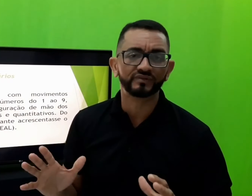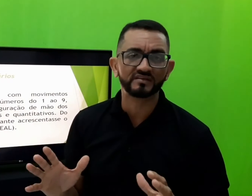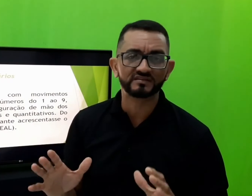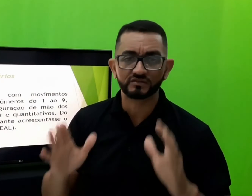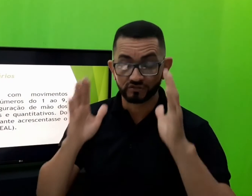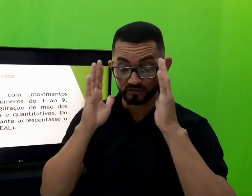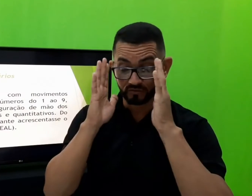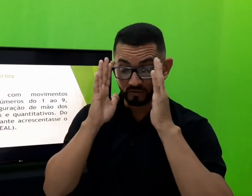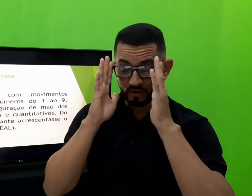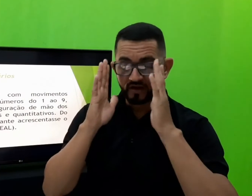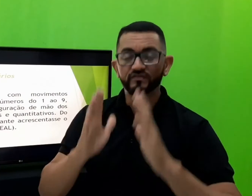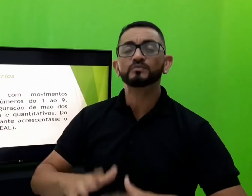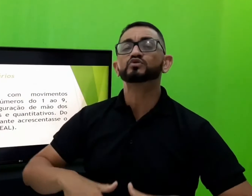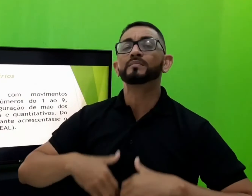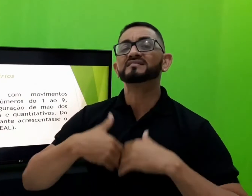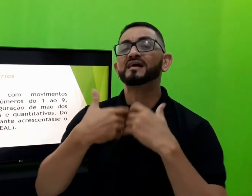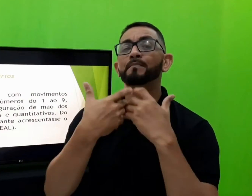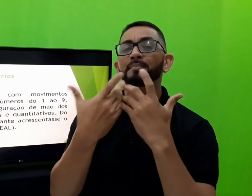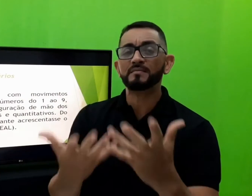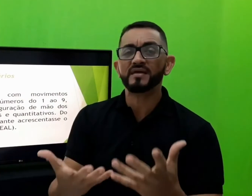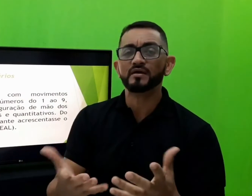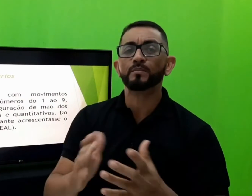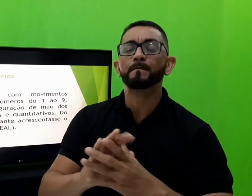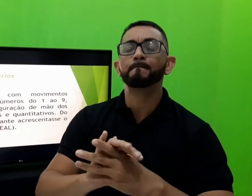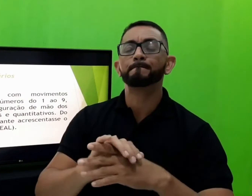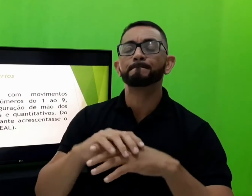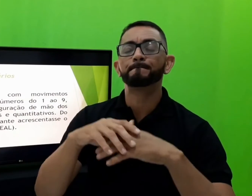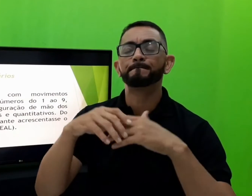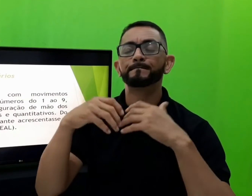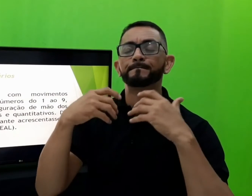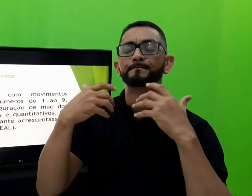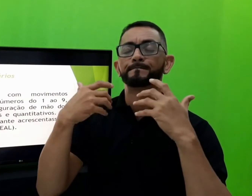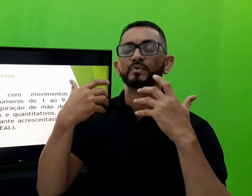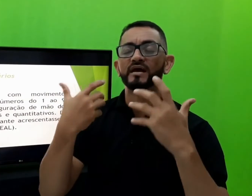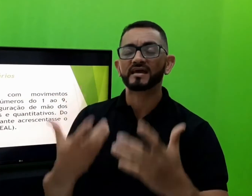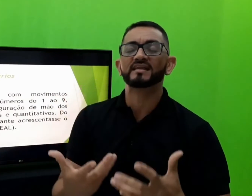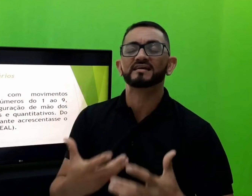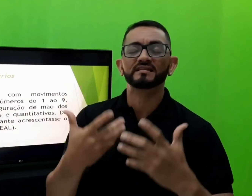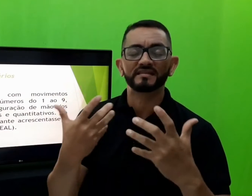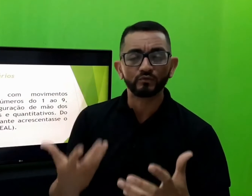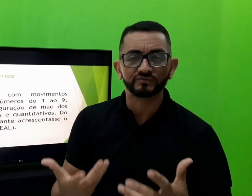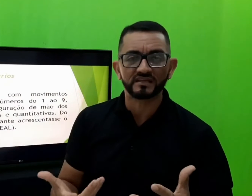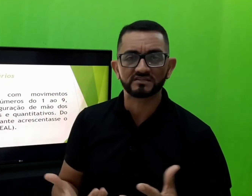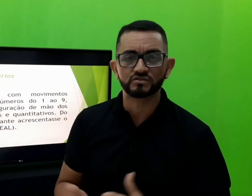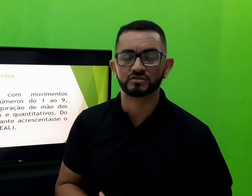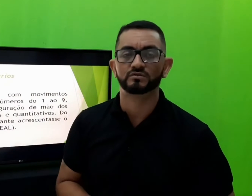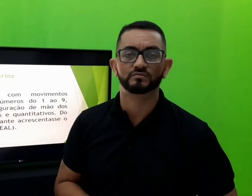tem sentido. Vamos começar primeiro por aquela que não tem sentido.